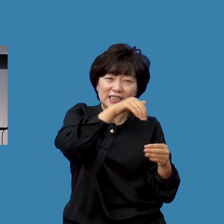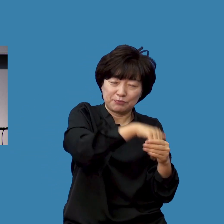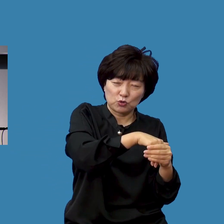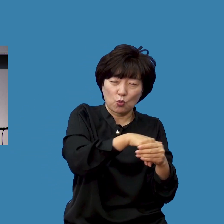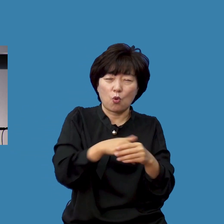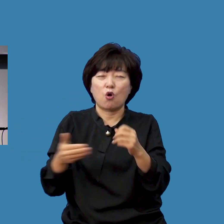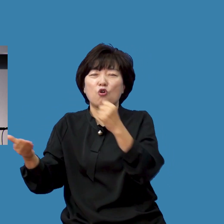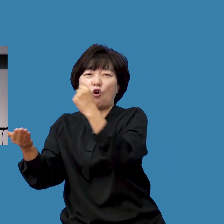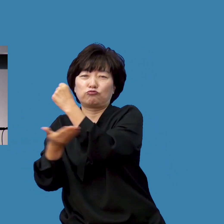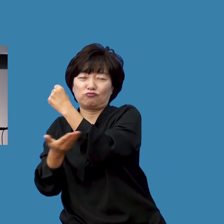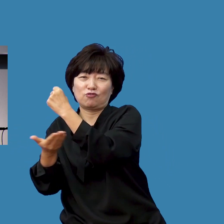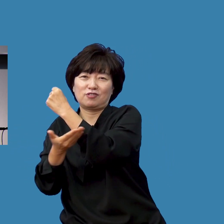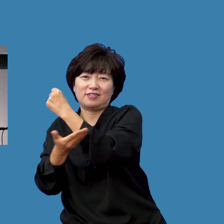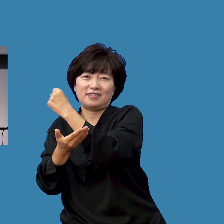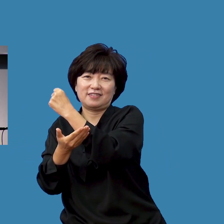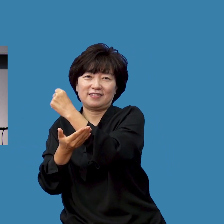못했어요.